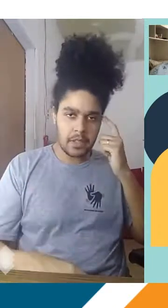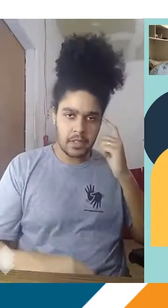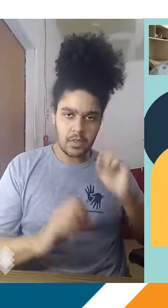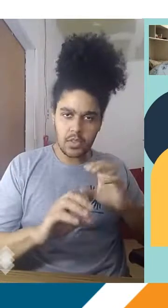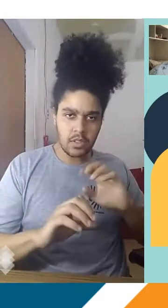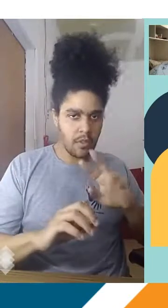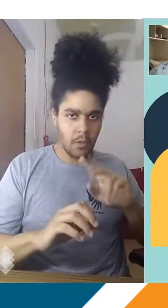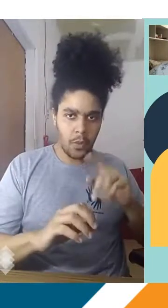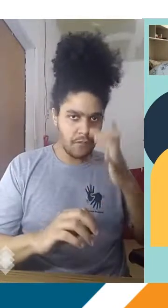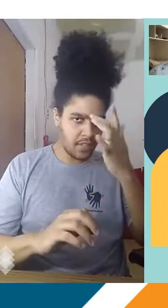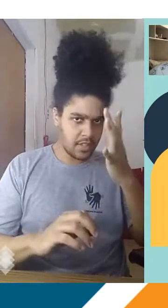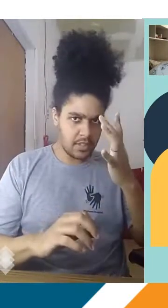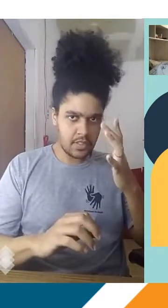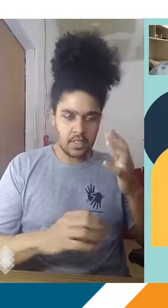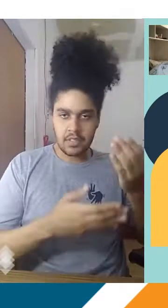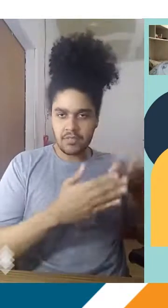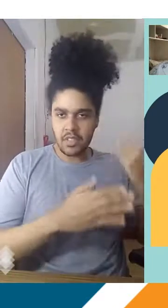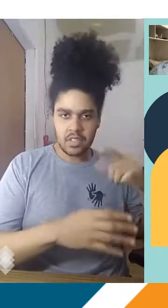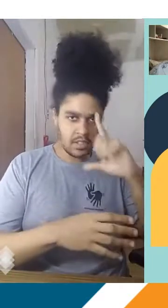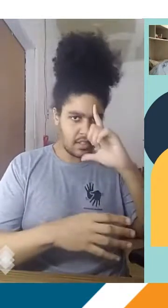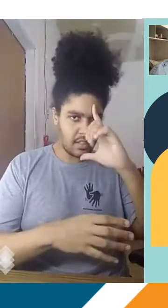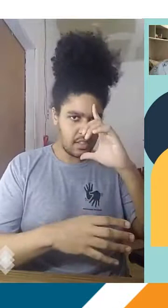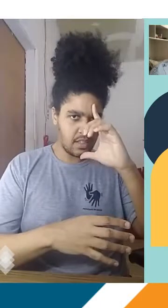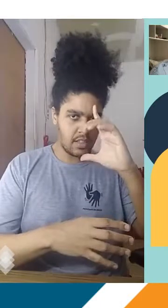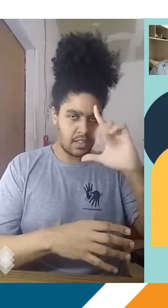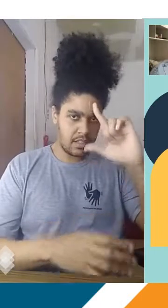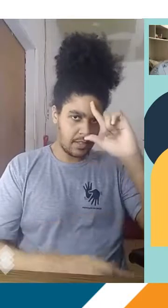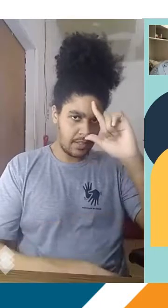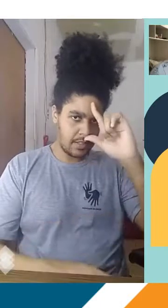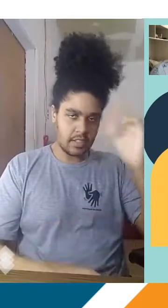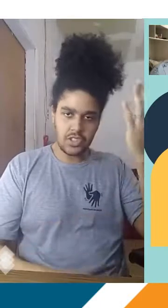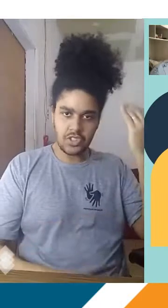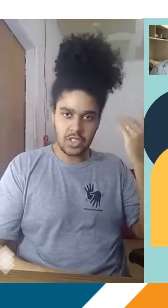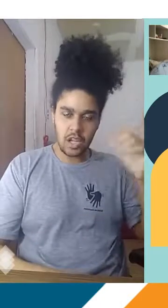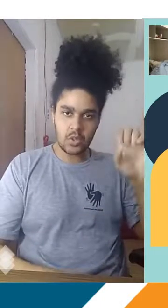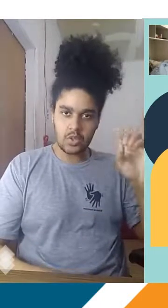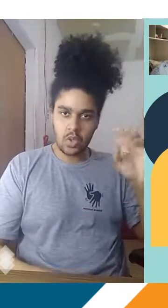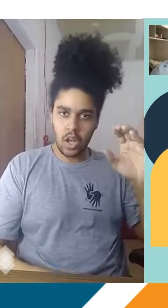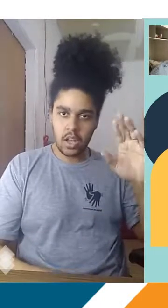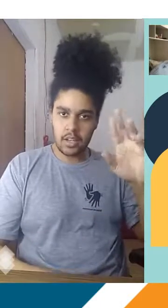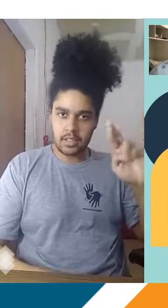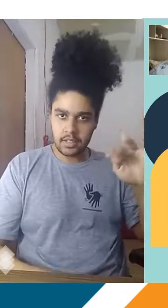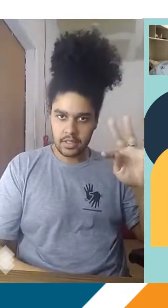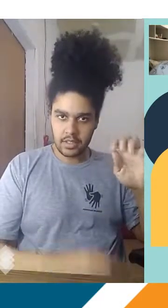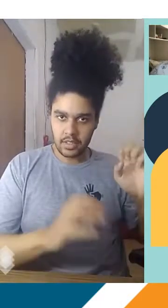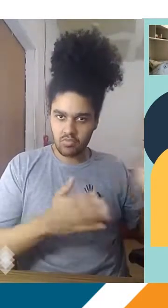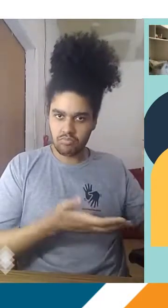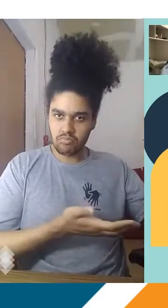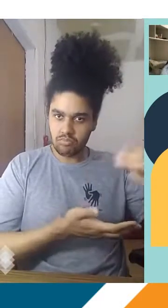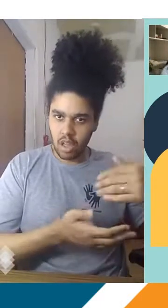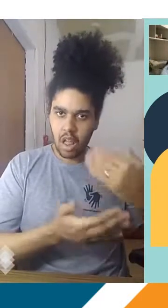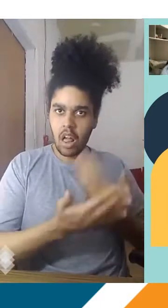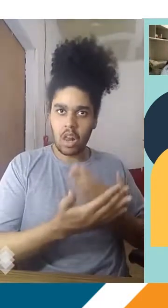Pensar a educação não é fácil. Desde pelo menos a Grécia Antiga, quando Sócrates pela primeira vez reuniu um grupo de alunos embaixo